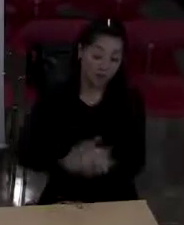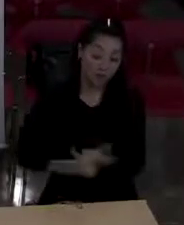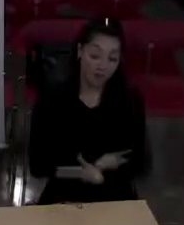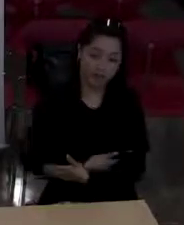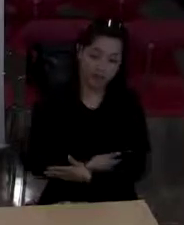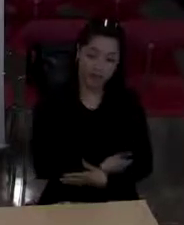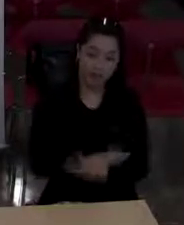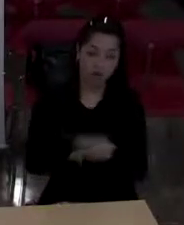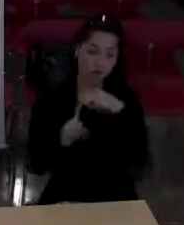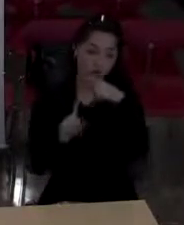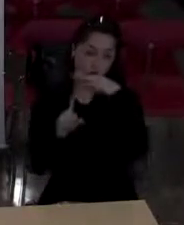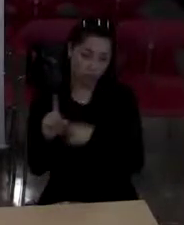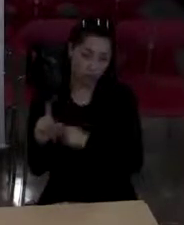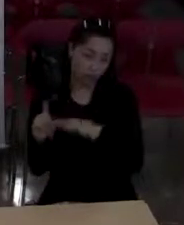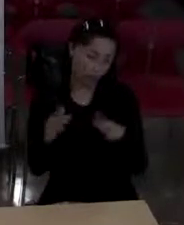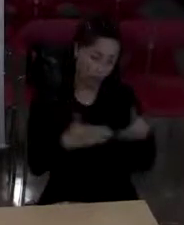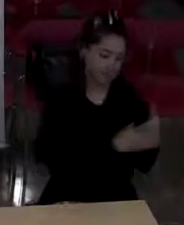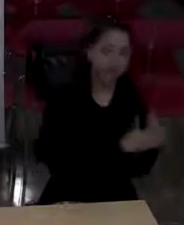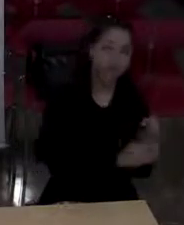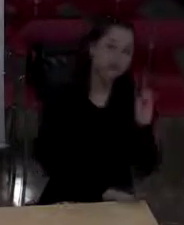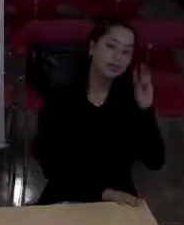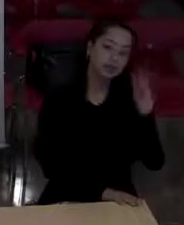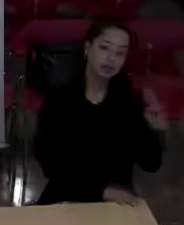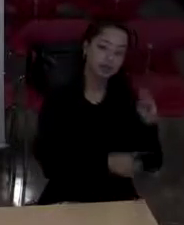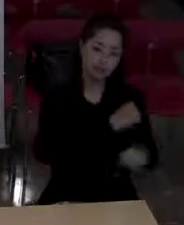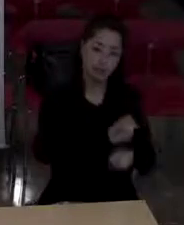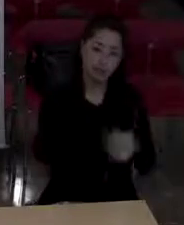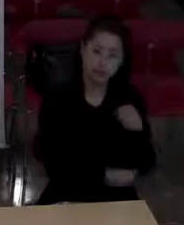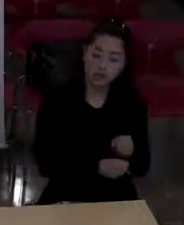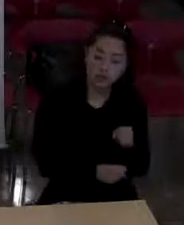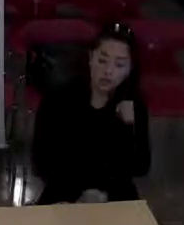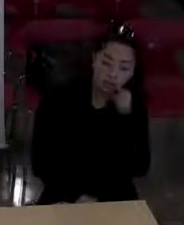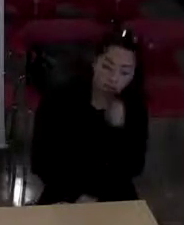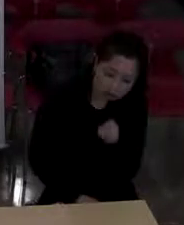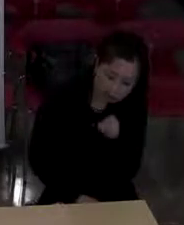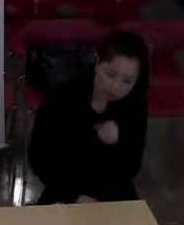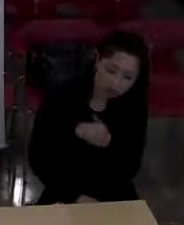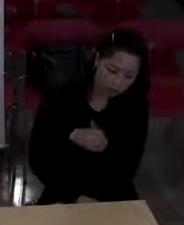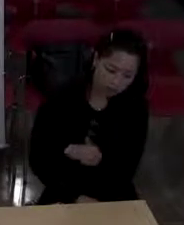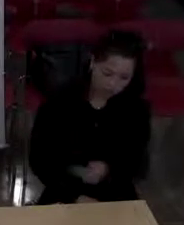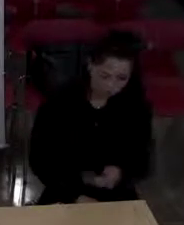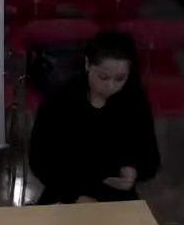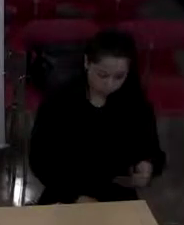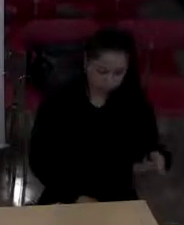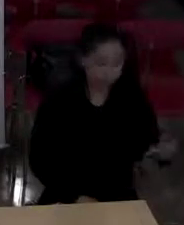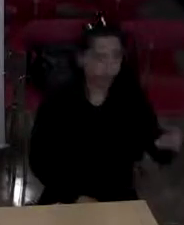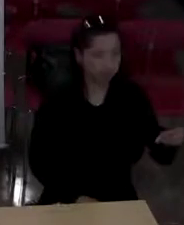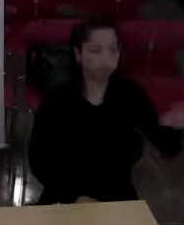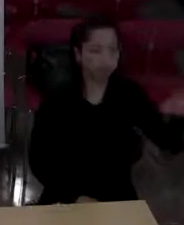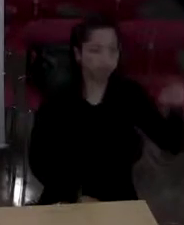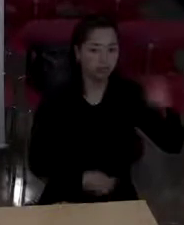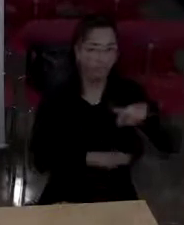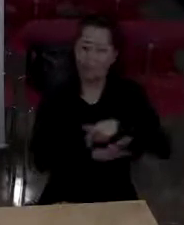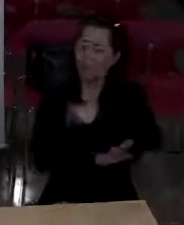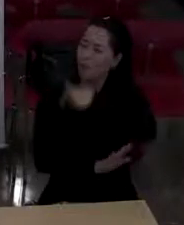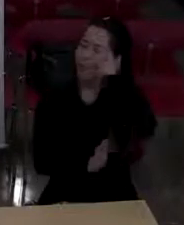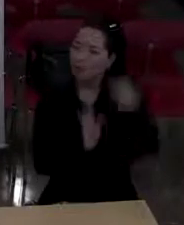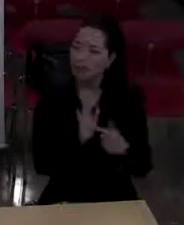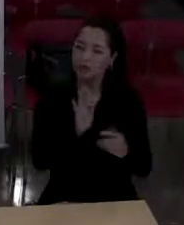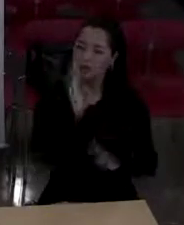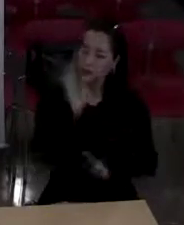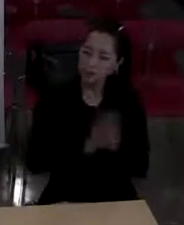bebés, niñas y niños continúan su estimulación integral en todos los aspectos por parte de sus padres o la gente que les rodea. En